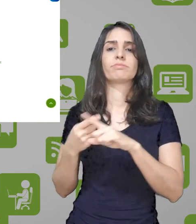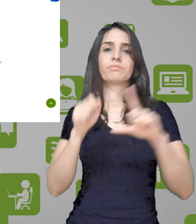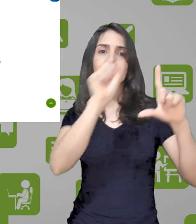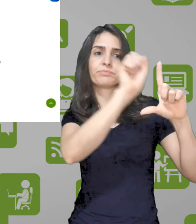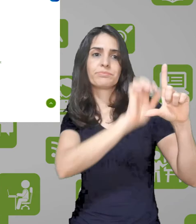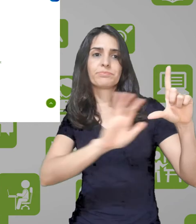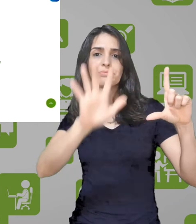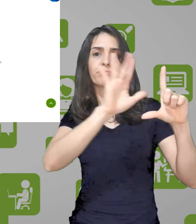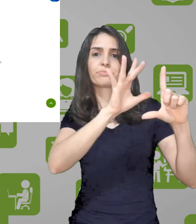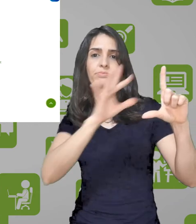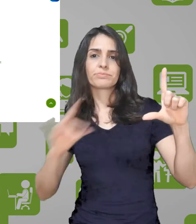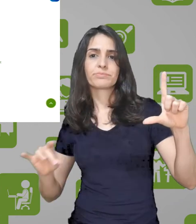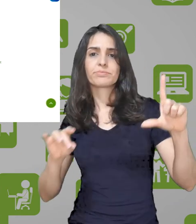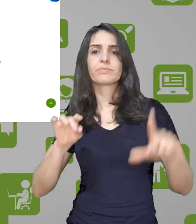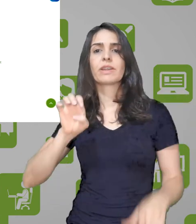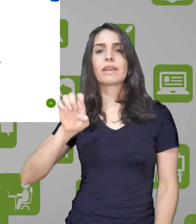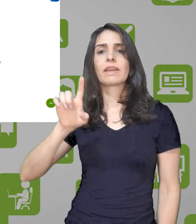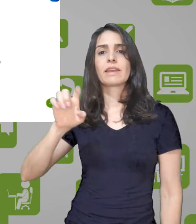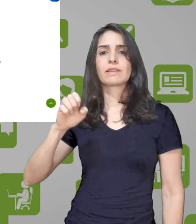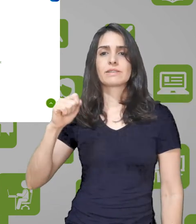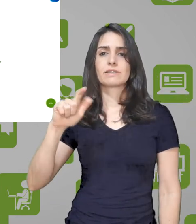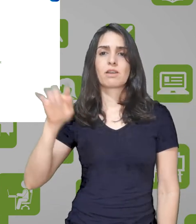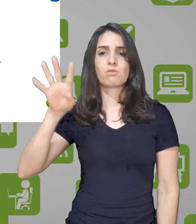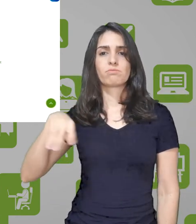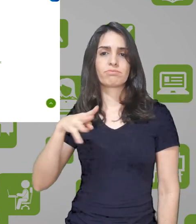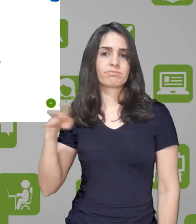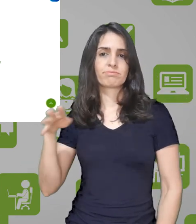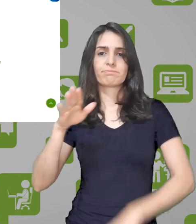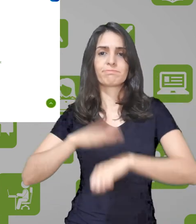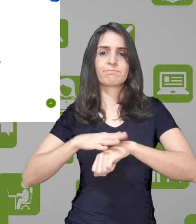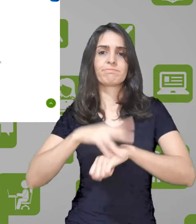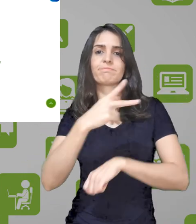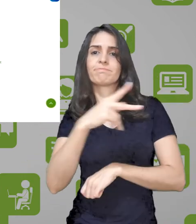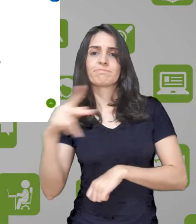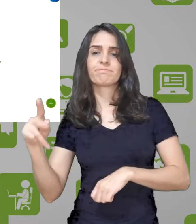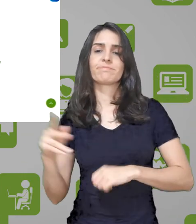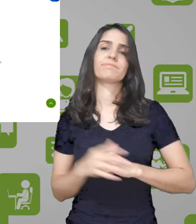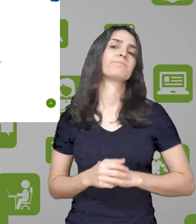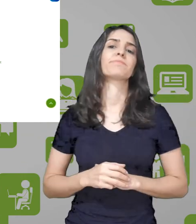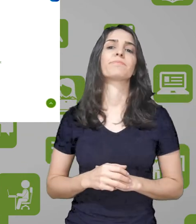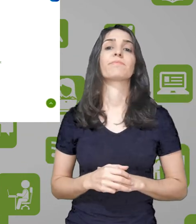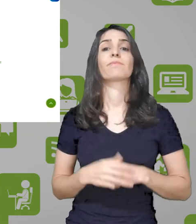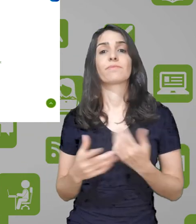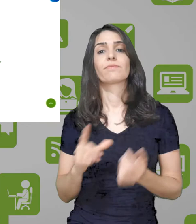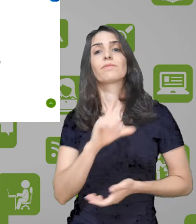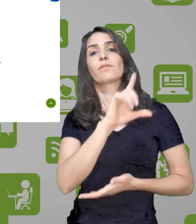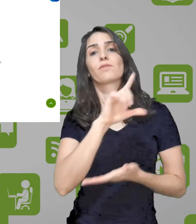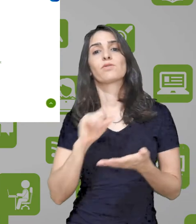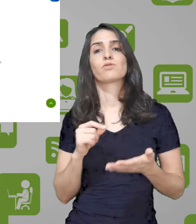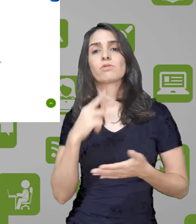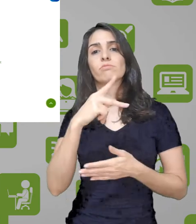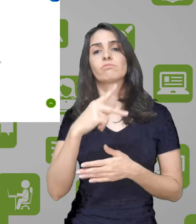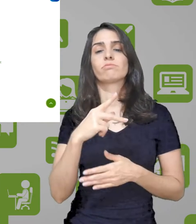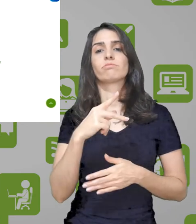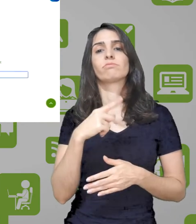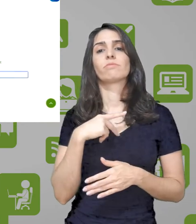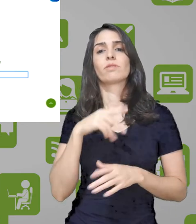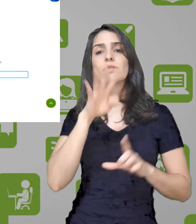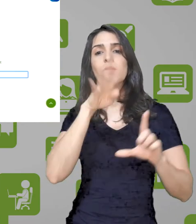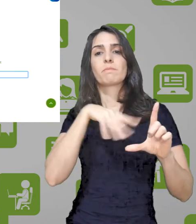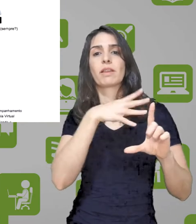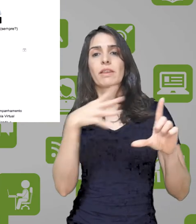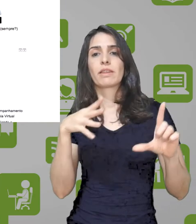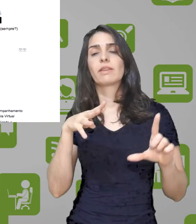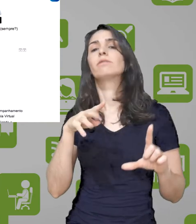ou e Excel como tá mas a como tiver mais acostumado a utilizar tá então vou escolher aqui